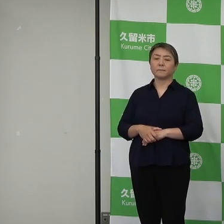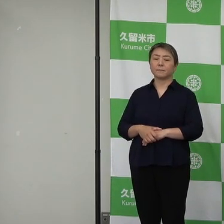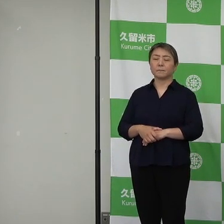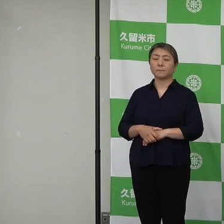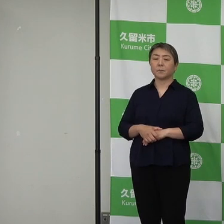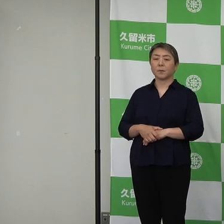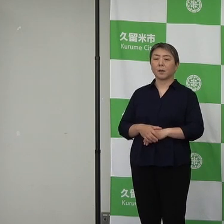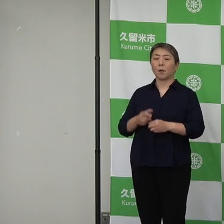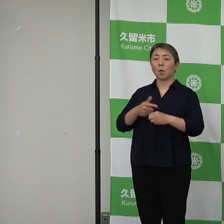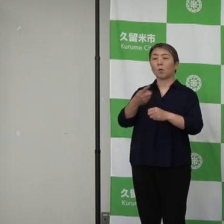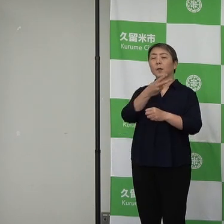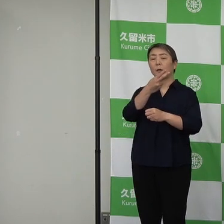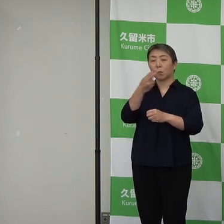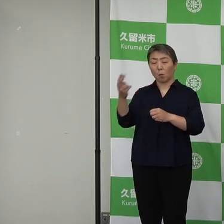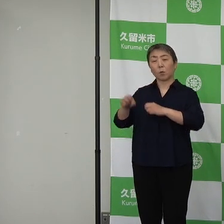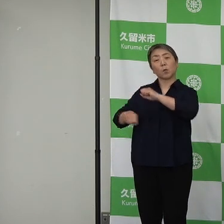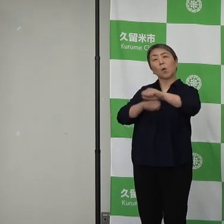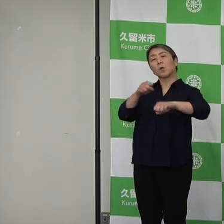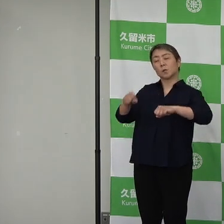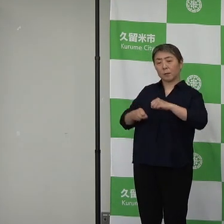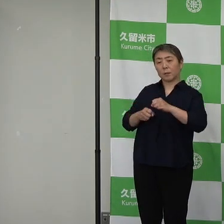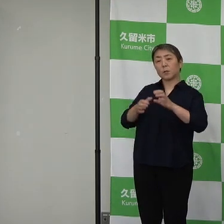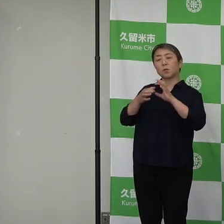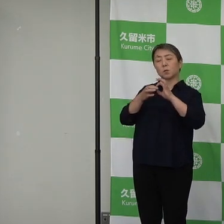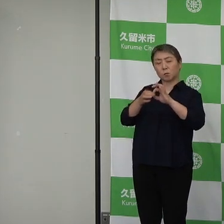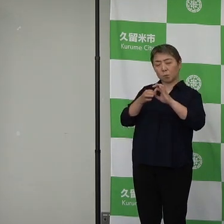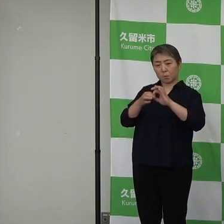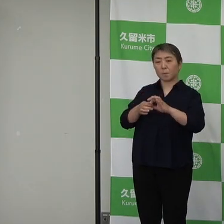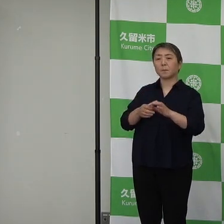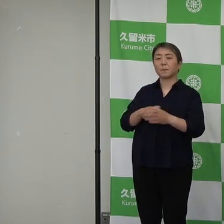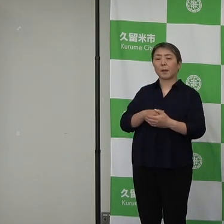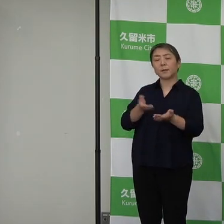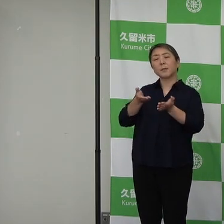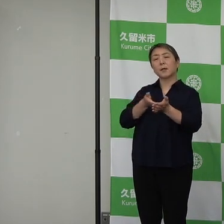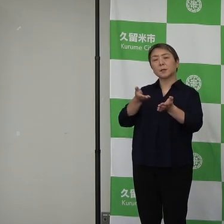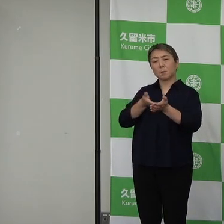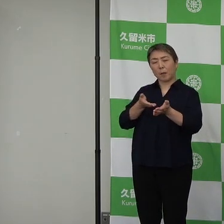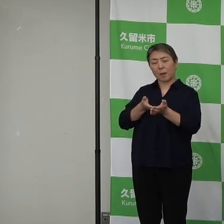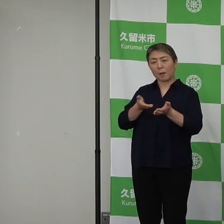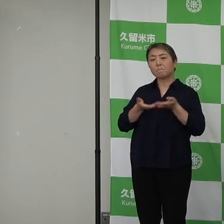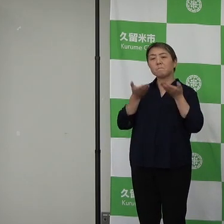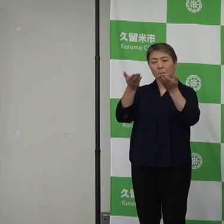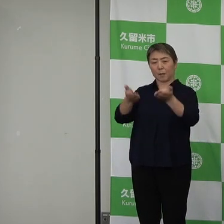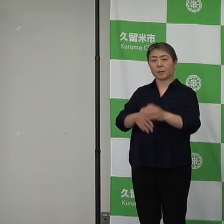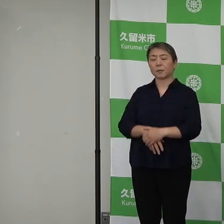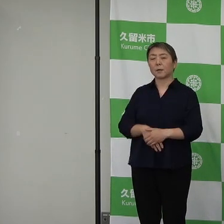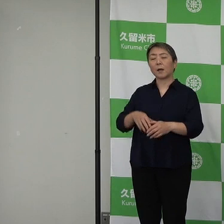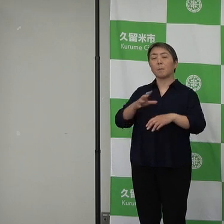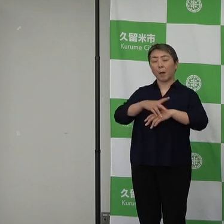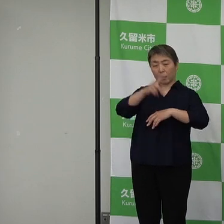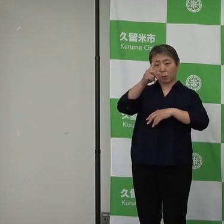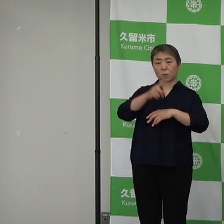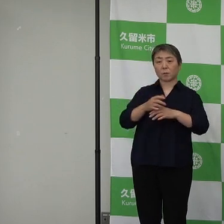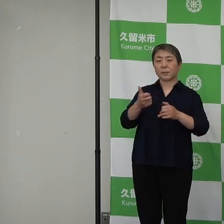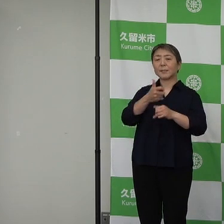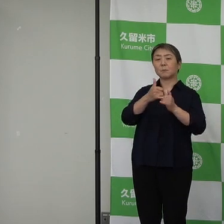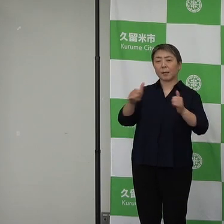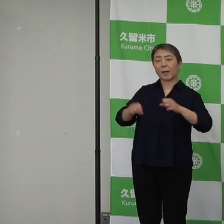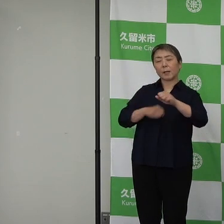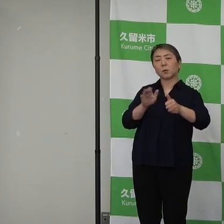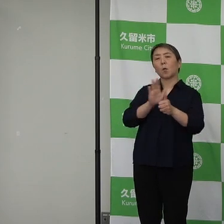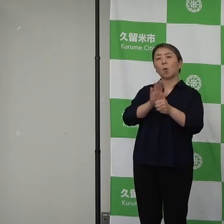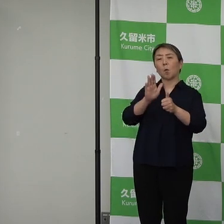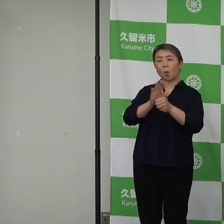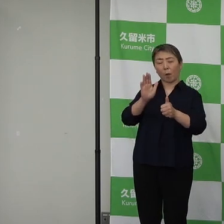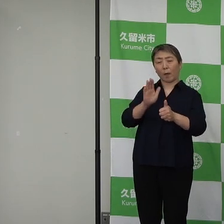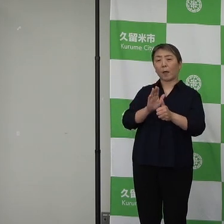次に令和6年度の取り組みについて説明を申し上げます。まずはじめに市民活動応援クラ